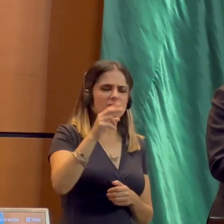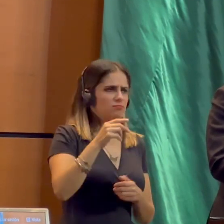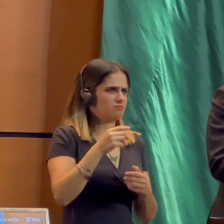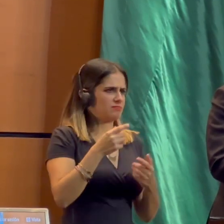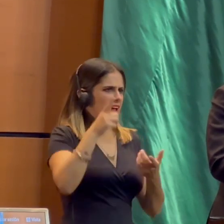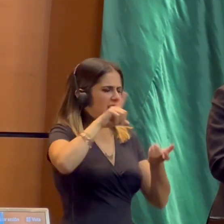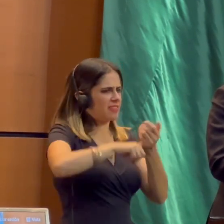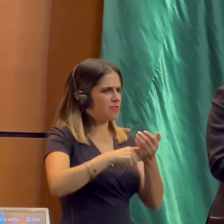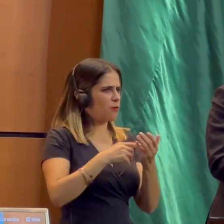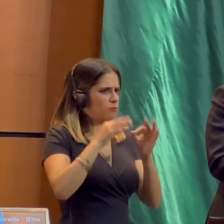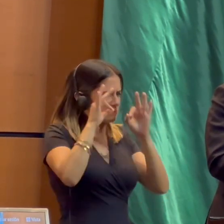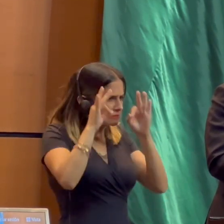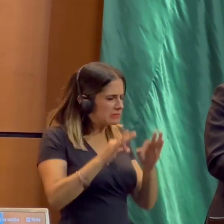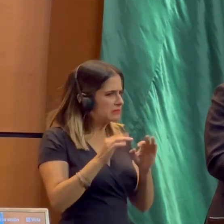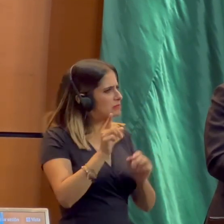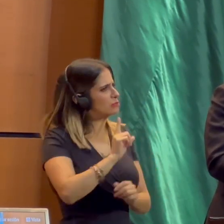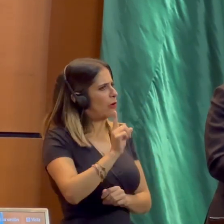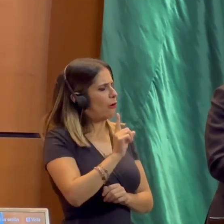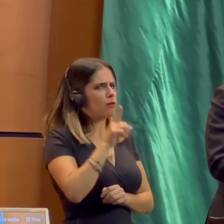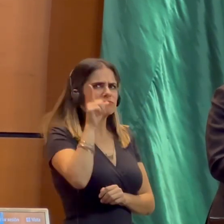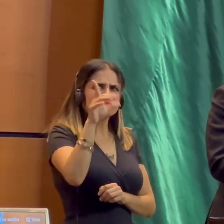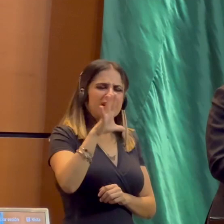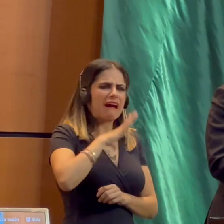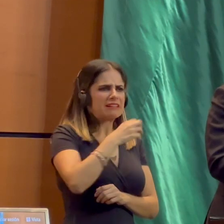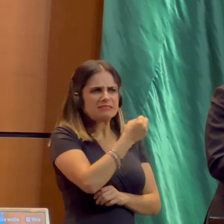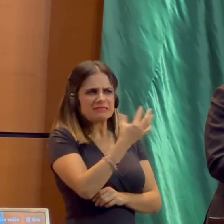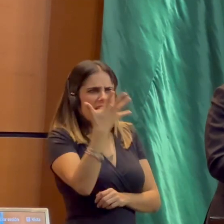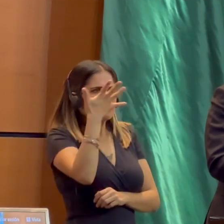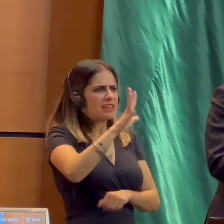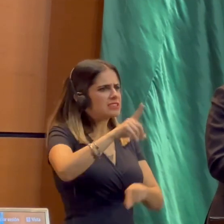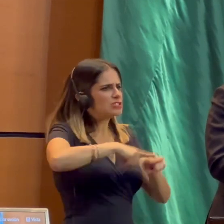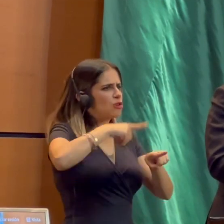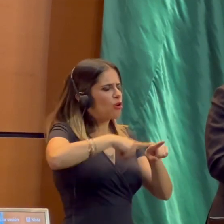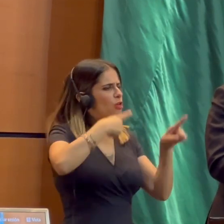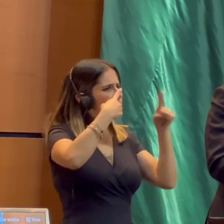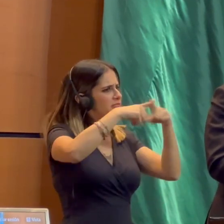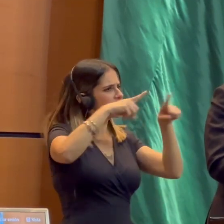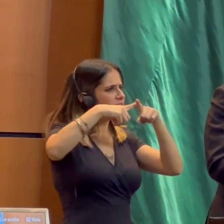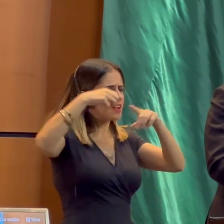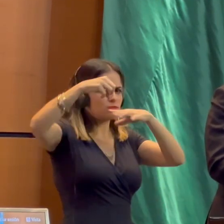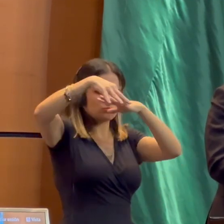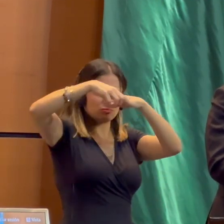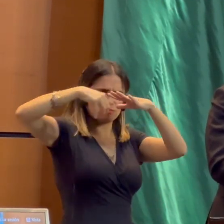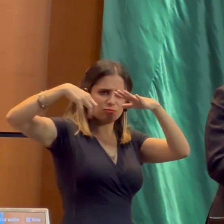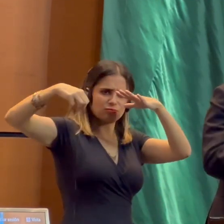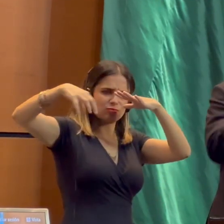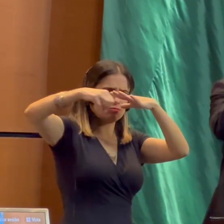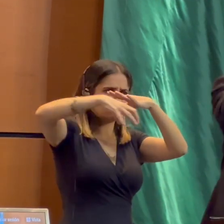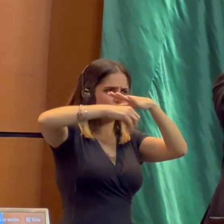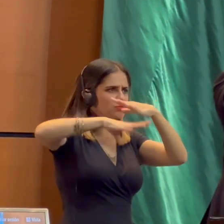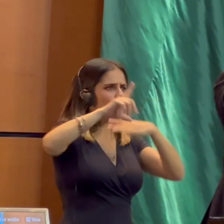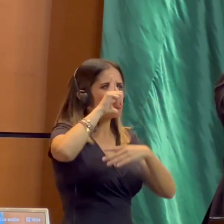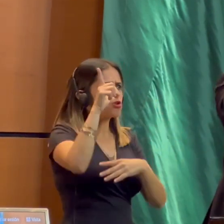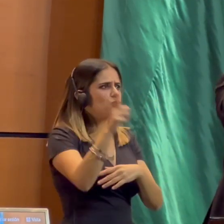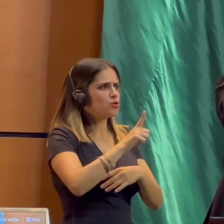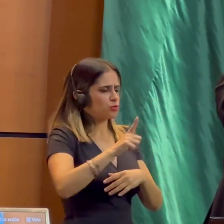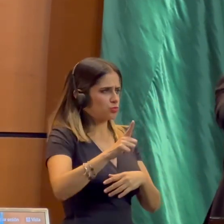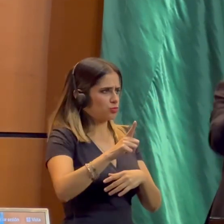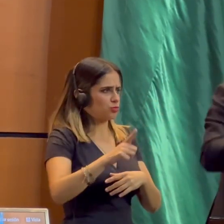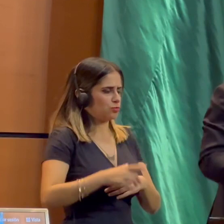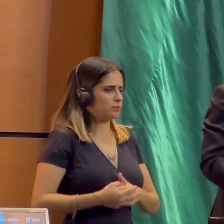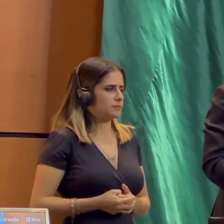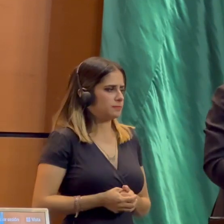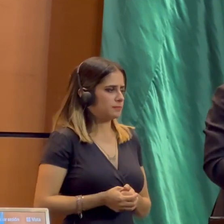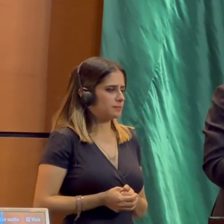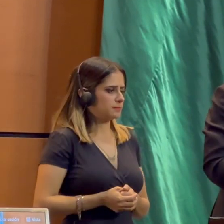ついていました。月くらいの四直径でした。四直径というのは見かけの大きさが月と同